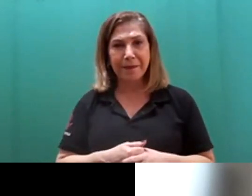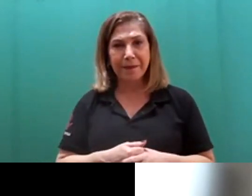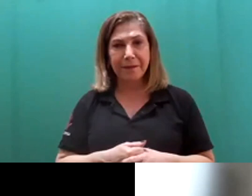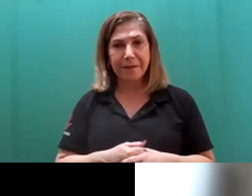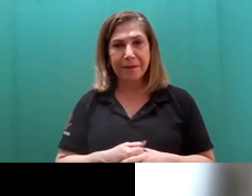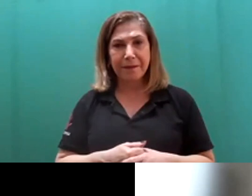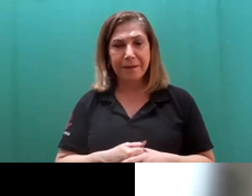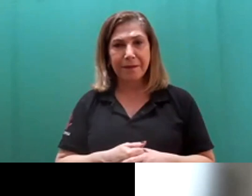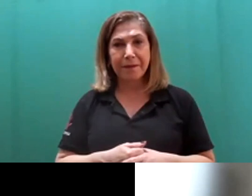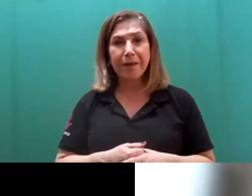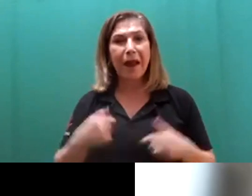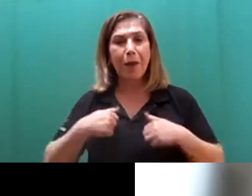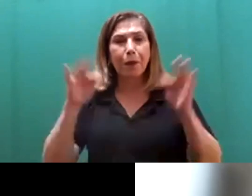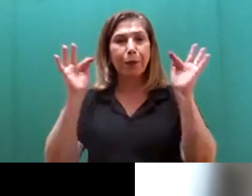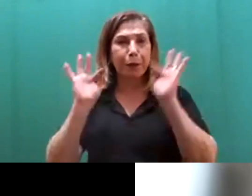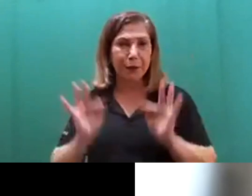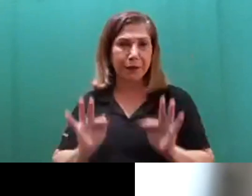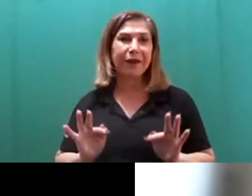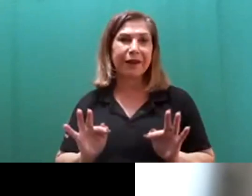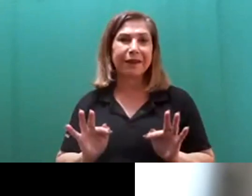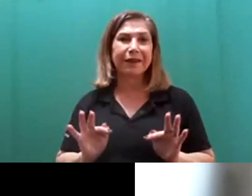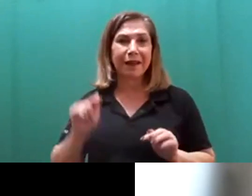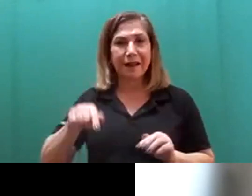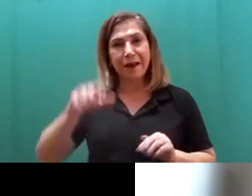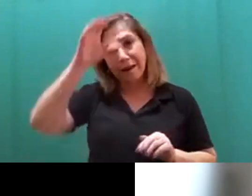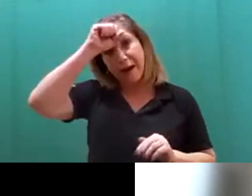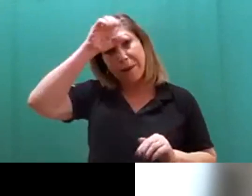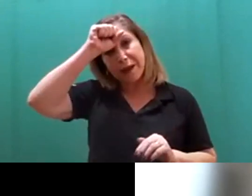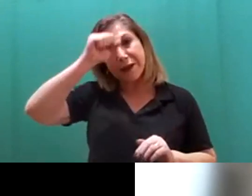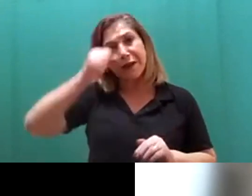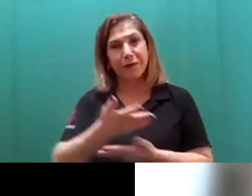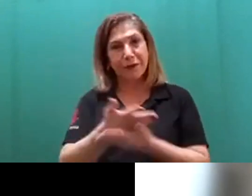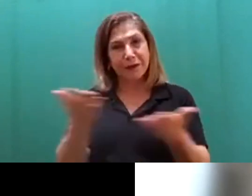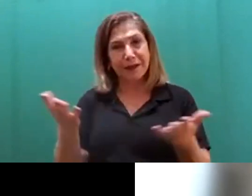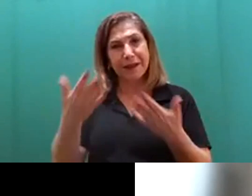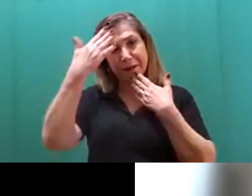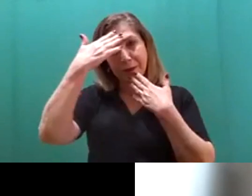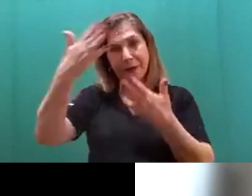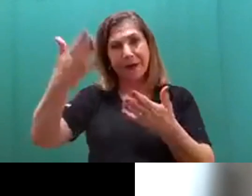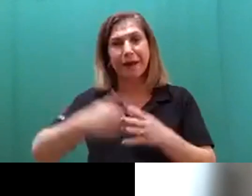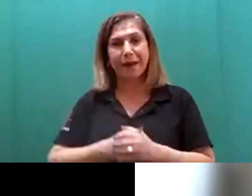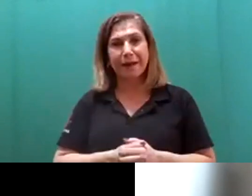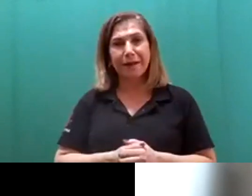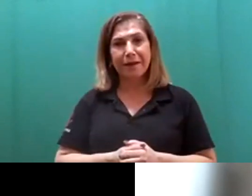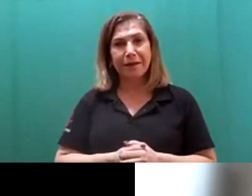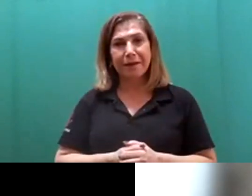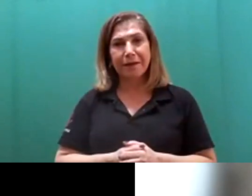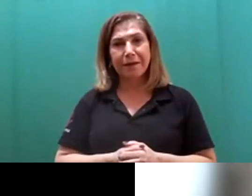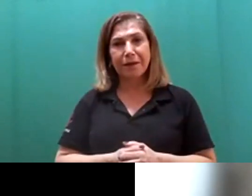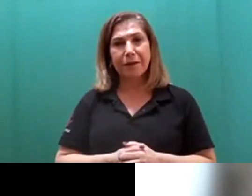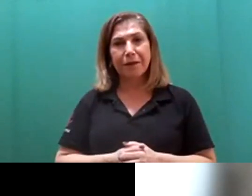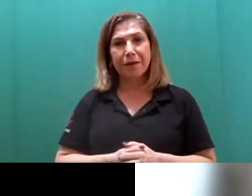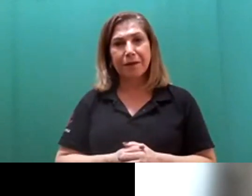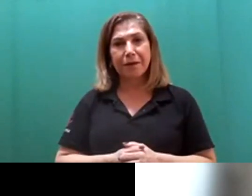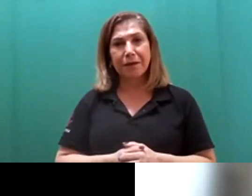because I've learned a lot. So thank you also with the other speakers, and see you next year.